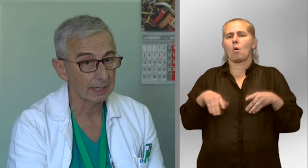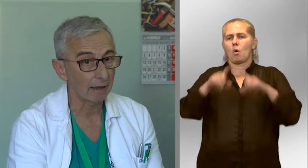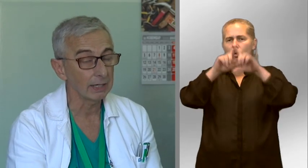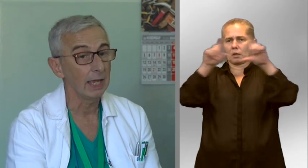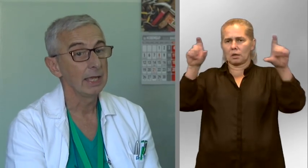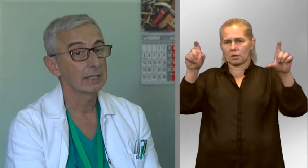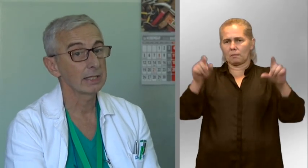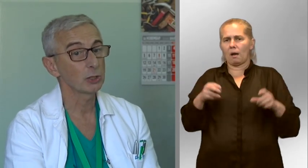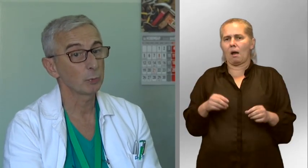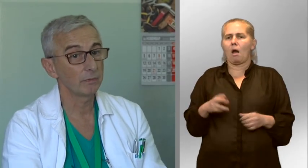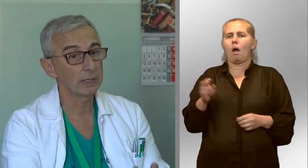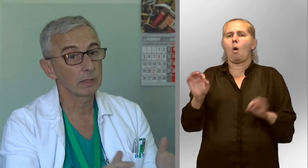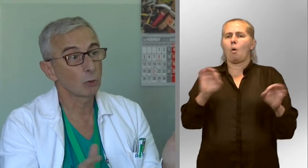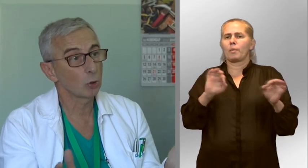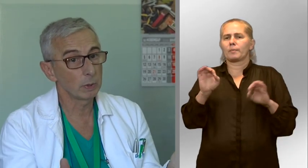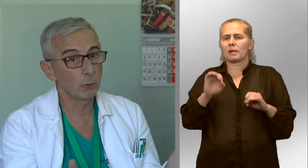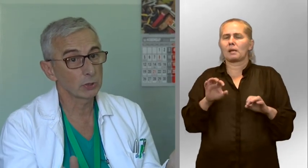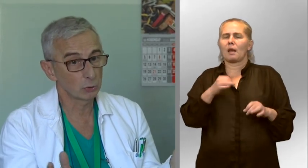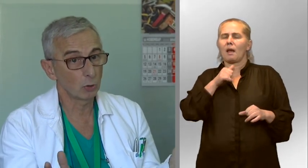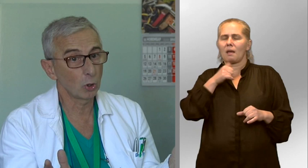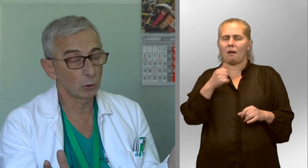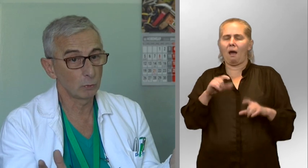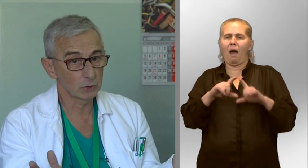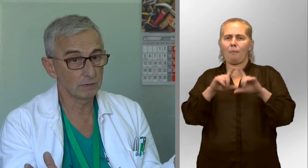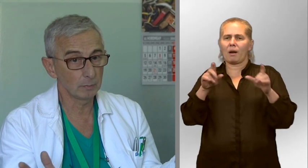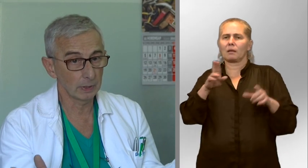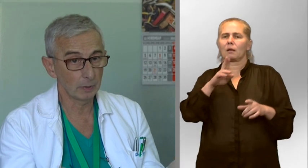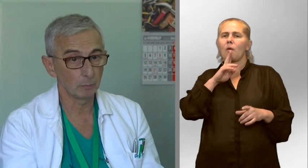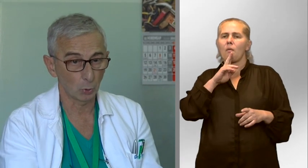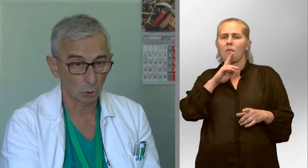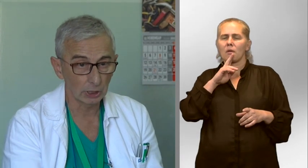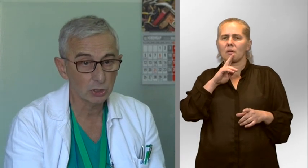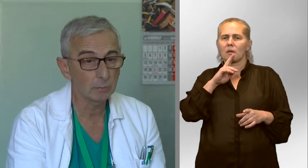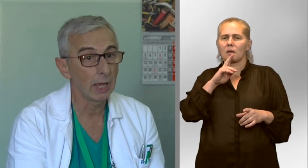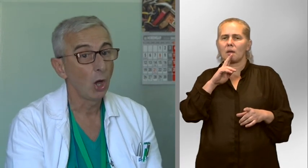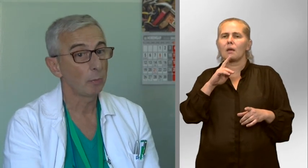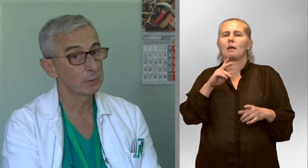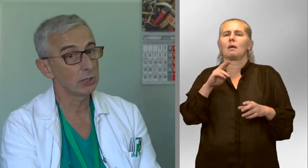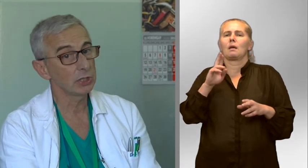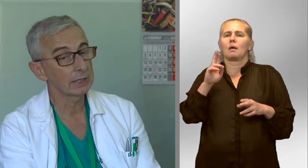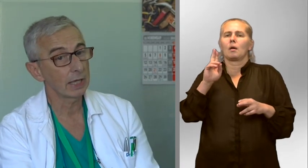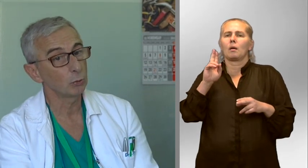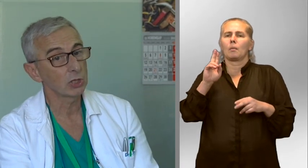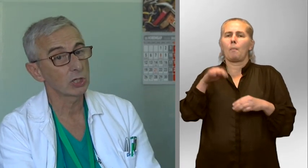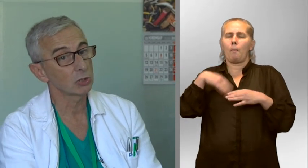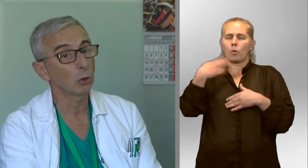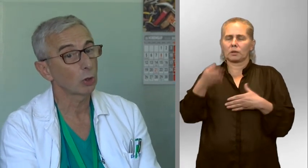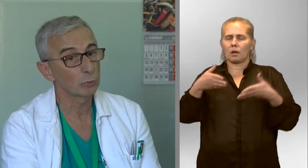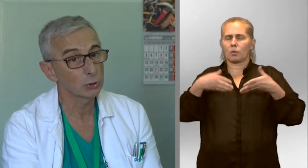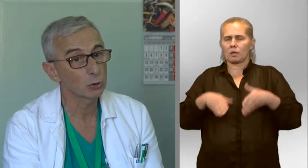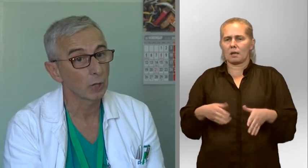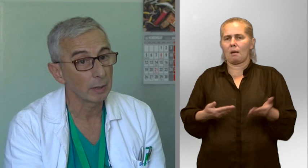Ministarstva zdravlja, znači sproveden, koliko mi je poznato, gotovo u svim porodilištima, obezbeđen je taj uređaj